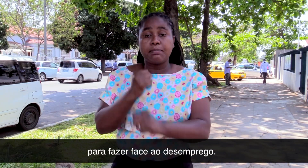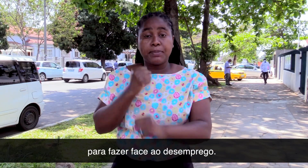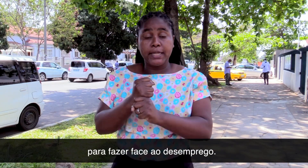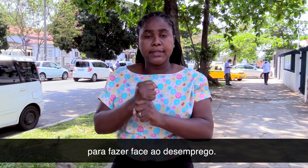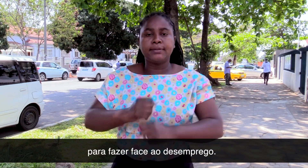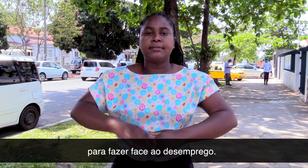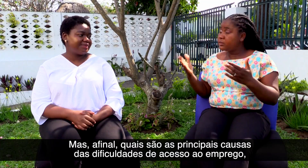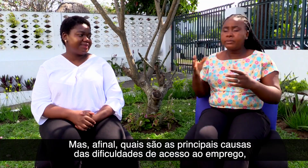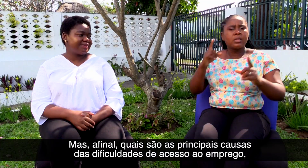desemprego.